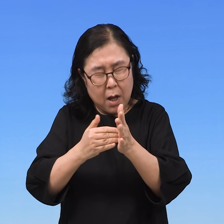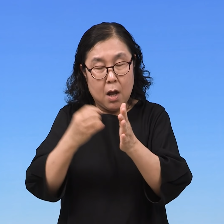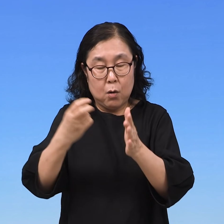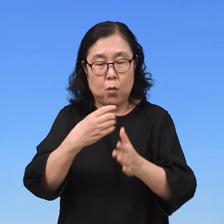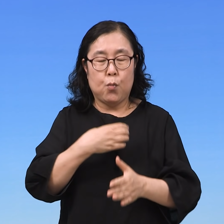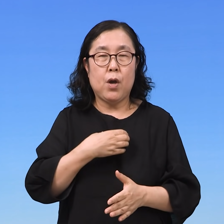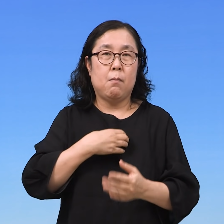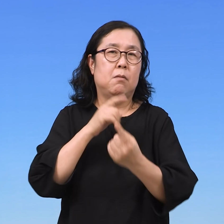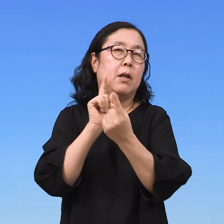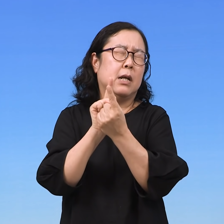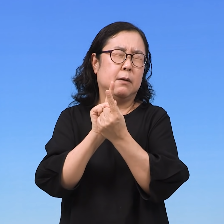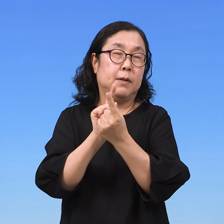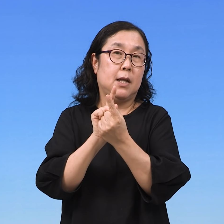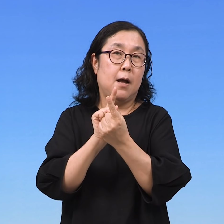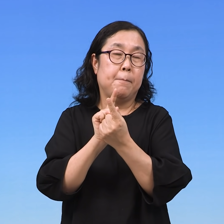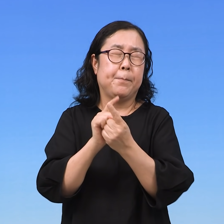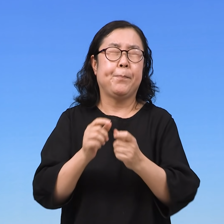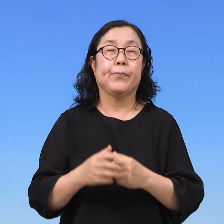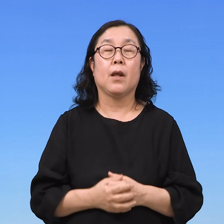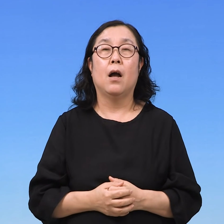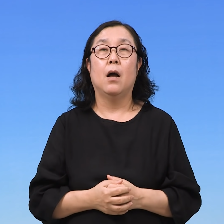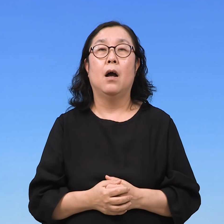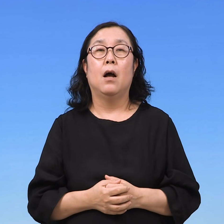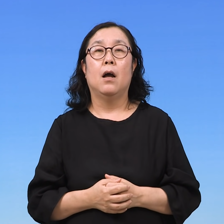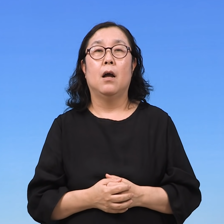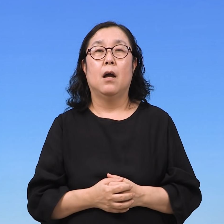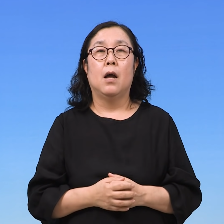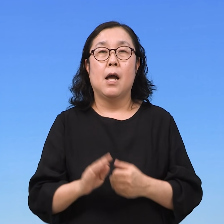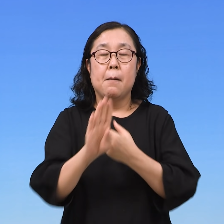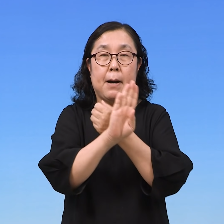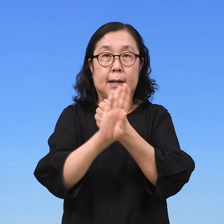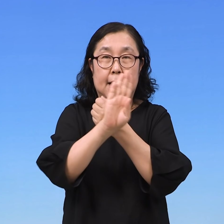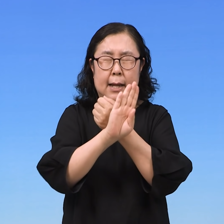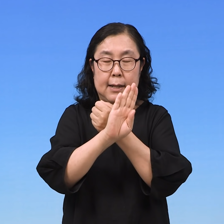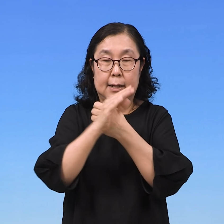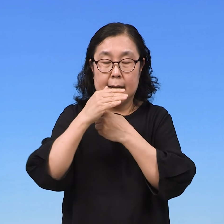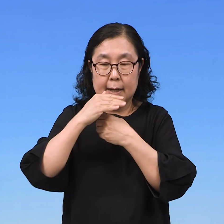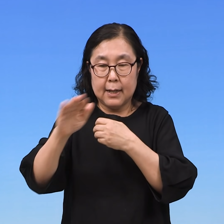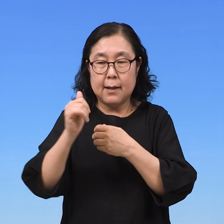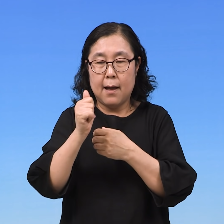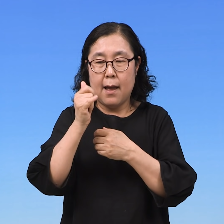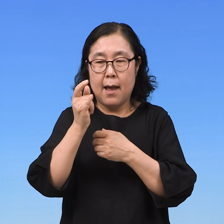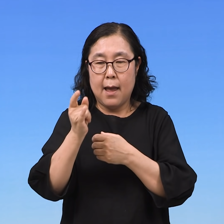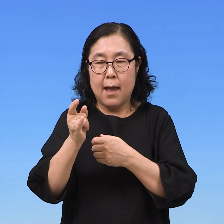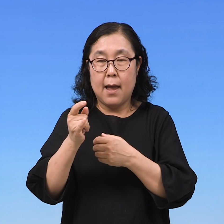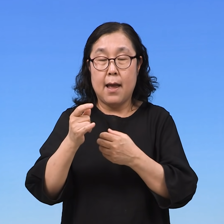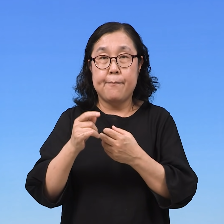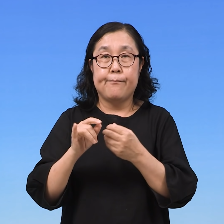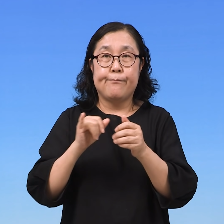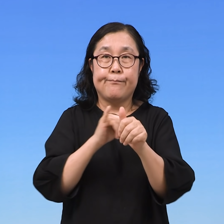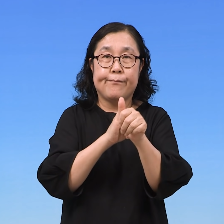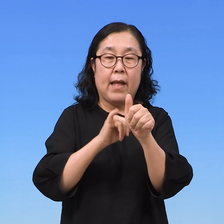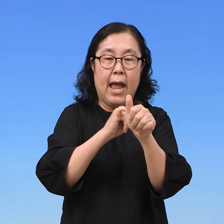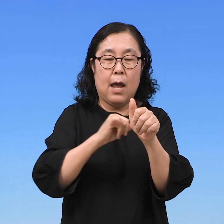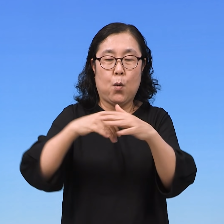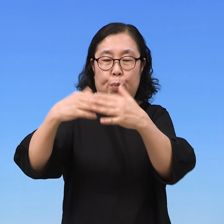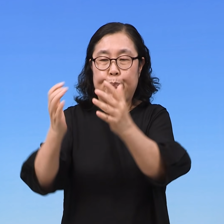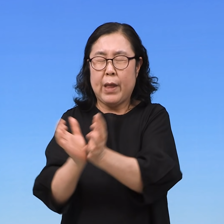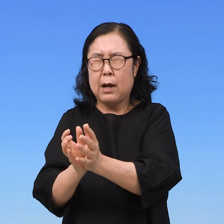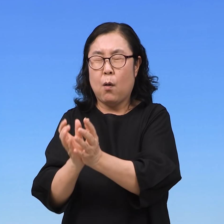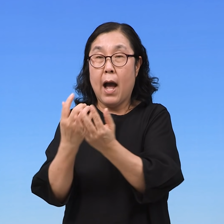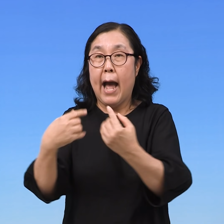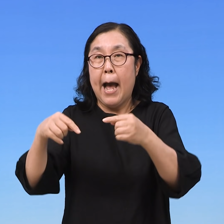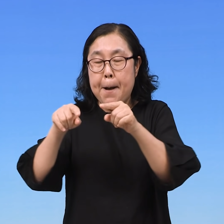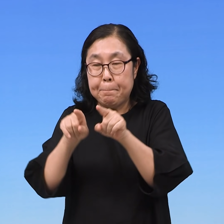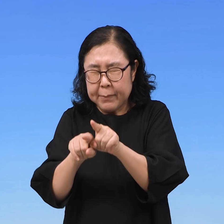때문에 위기를 자초하세요. 마가복음 3장 6절, 바리새인들이 나가서 곧 헤롯 왕과 함께 어떻게